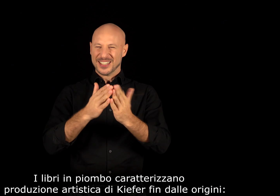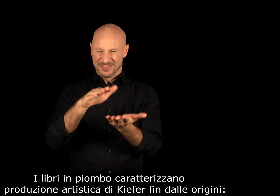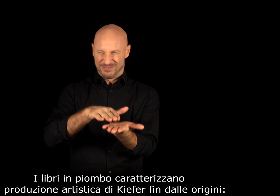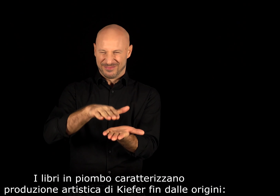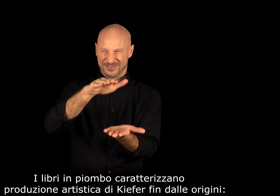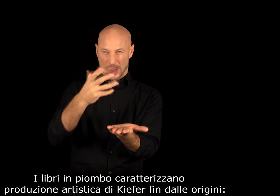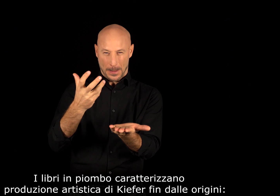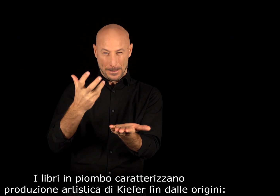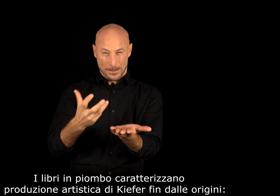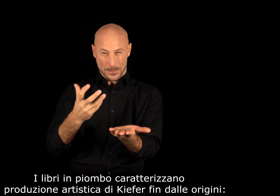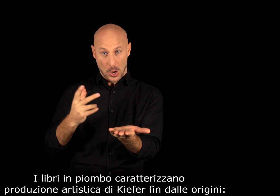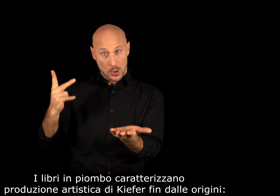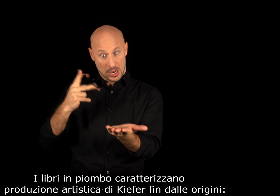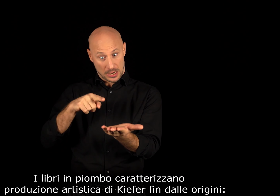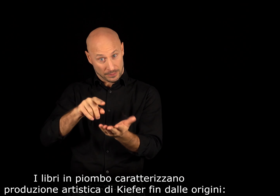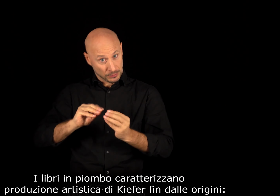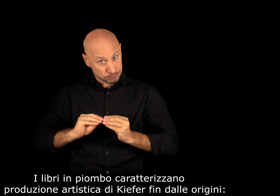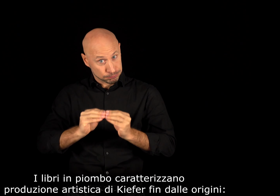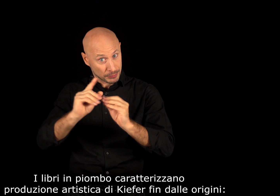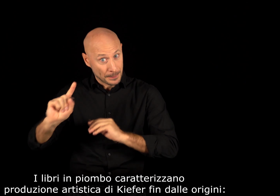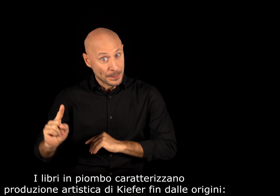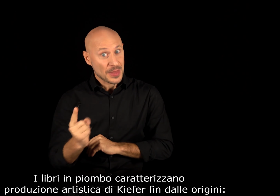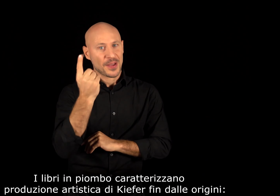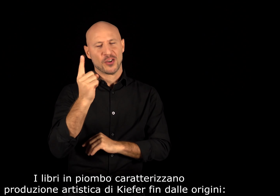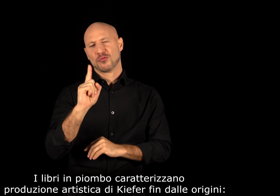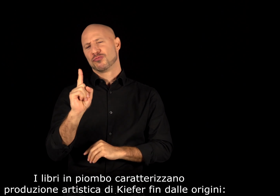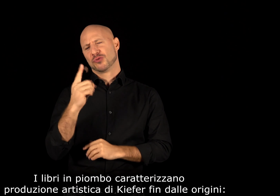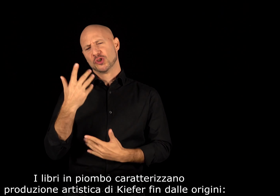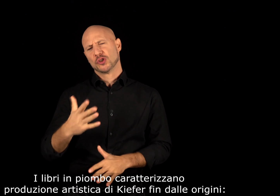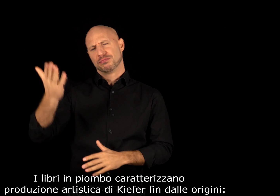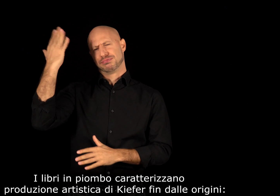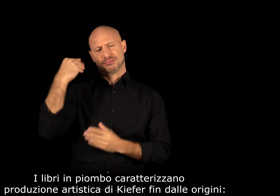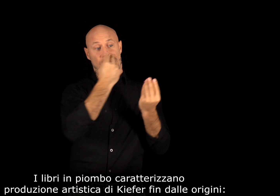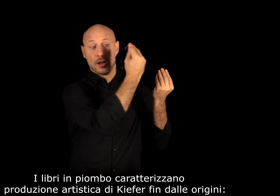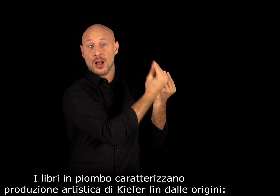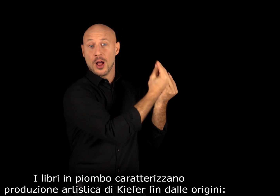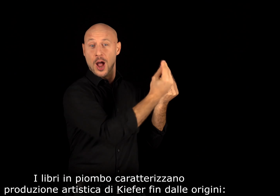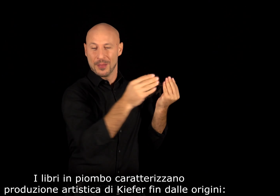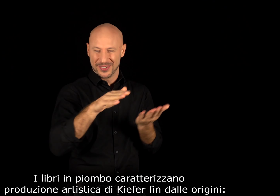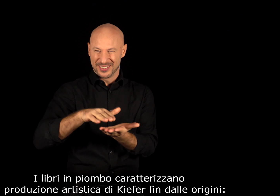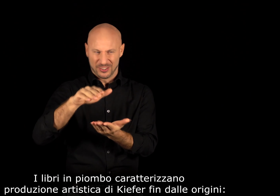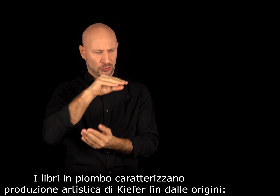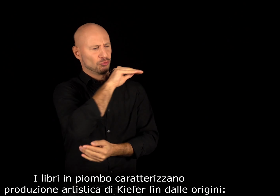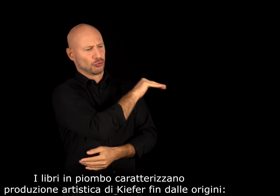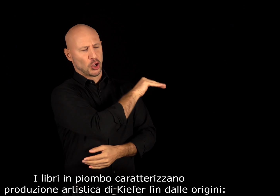I libri in piombo caratterizzano la produzione artistica di Kiefer fin dalle origini.